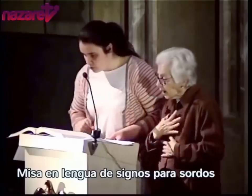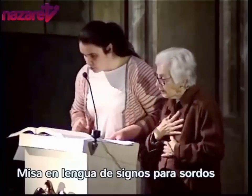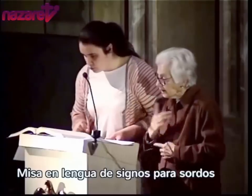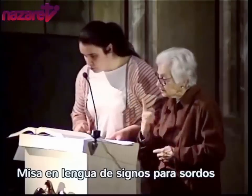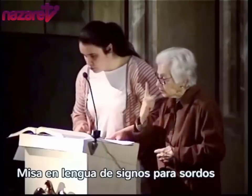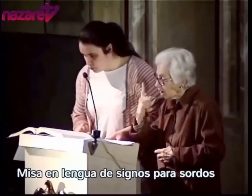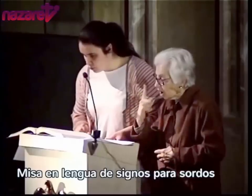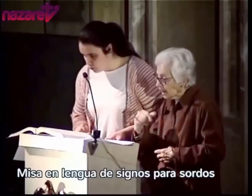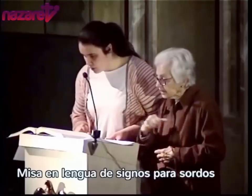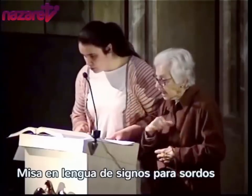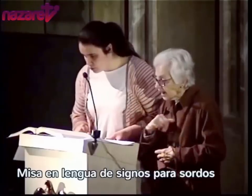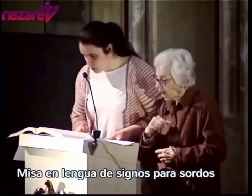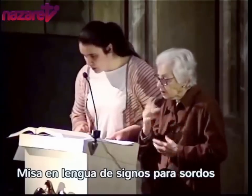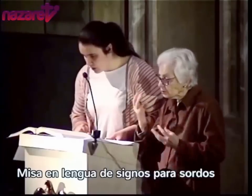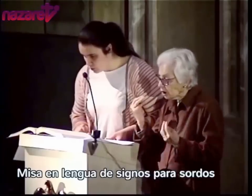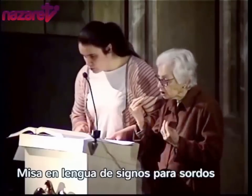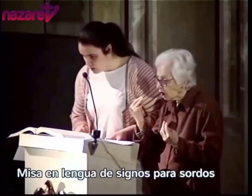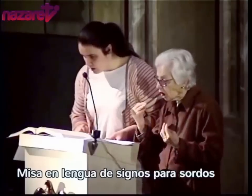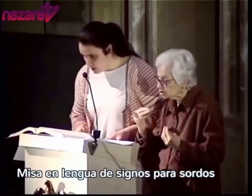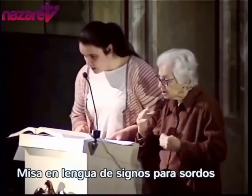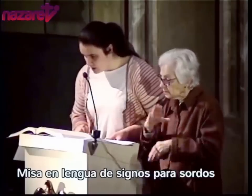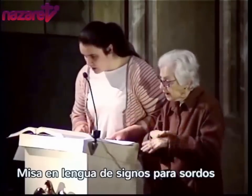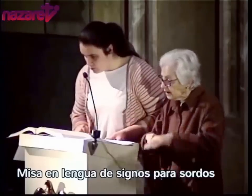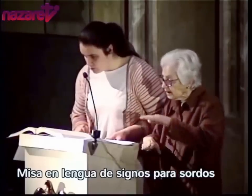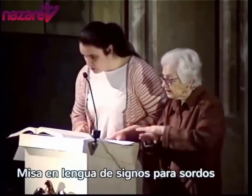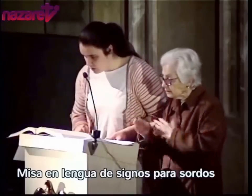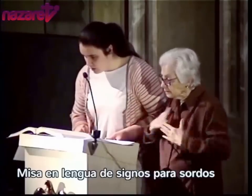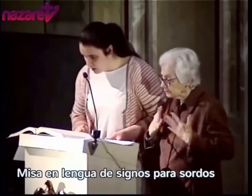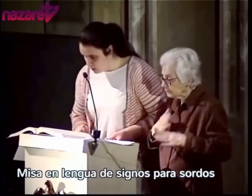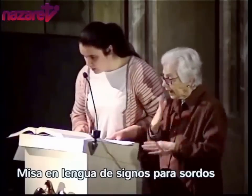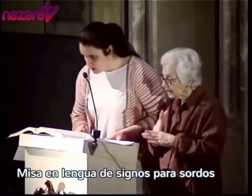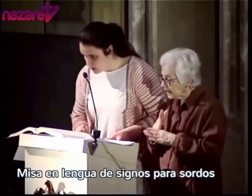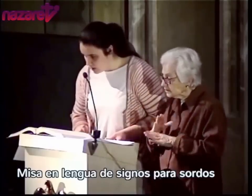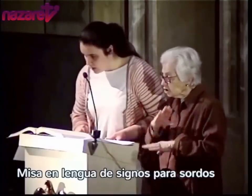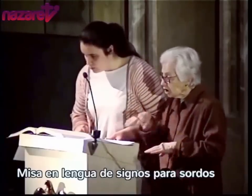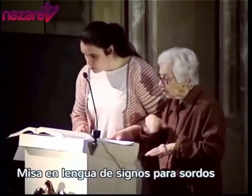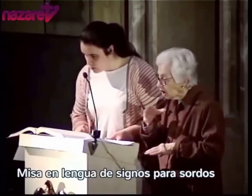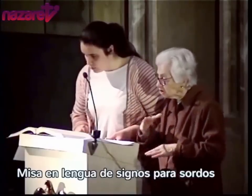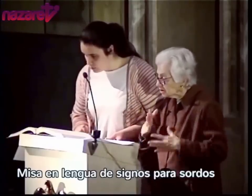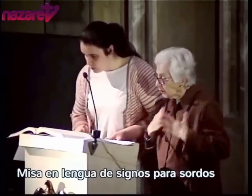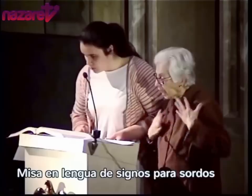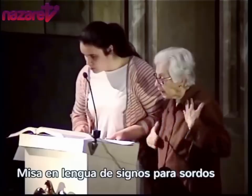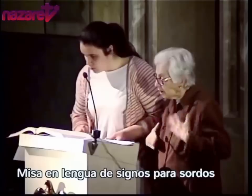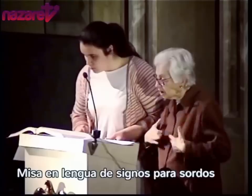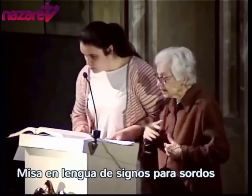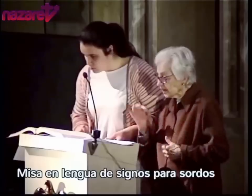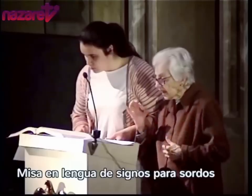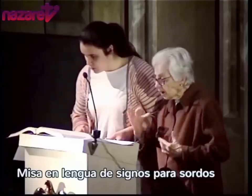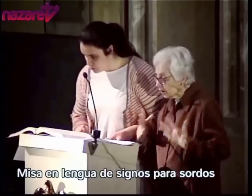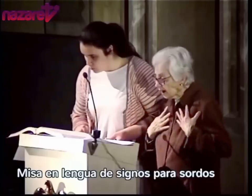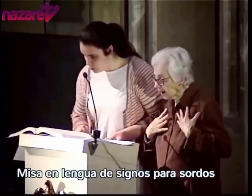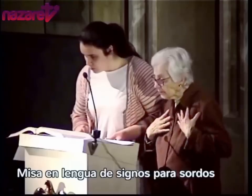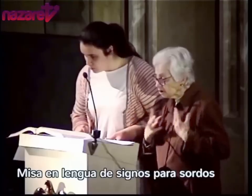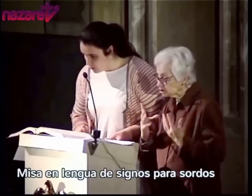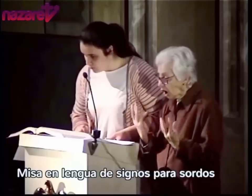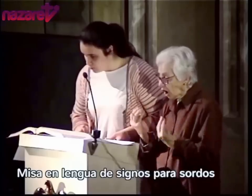Pues todos nosotros, judíos y griegos, esclavos y libres, hemos sido bautizados en un mismo